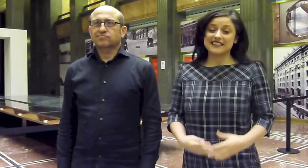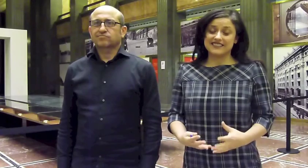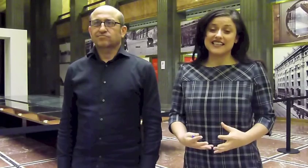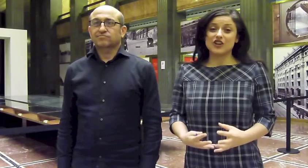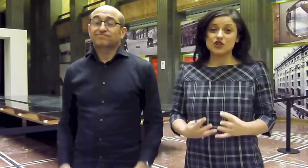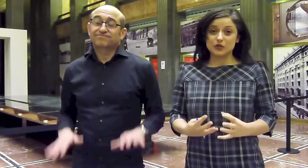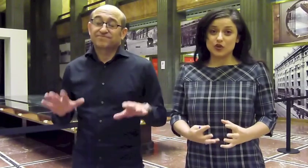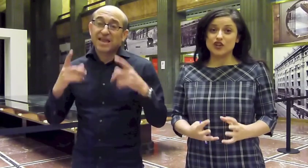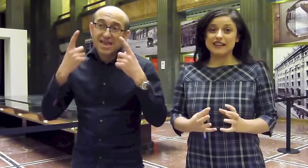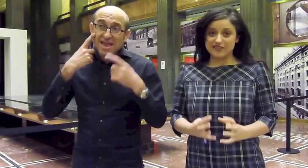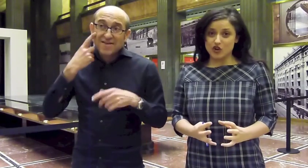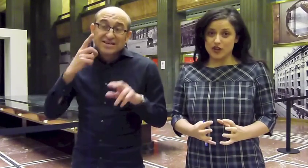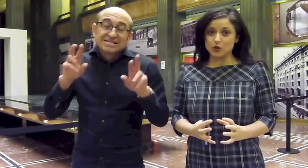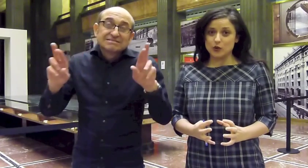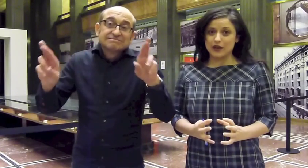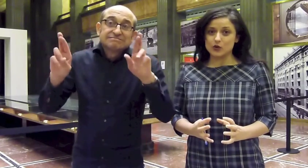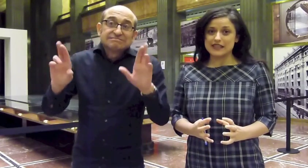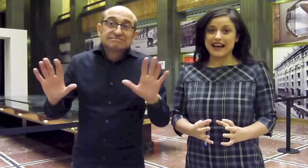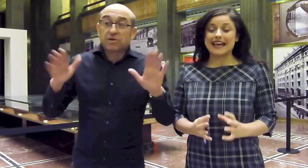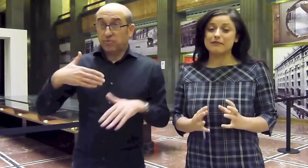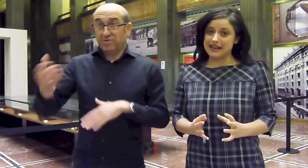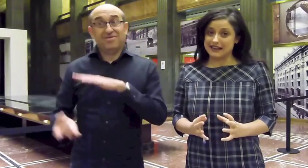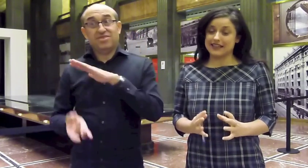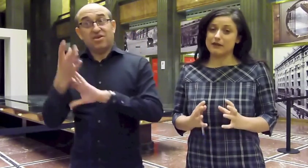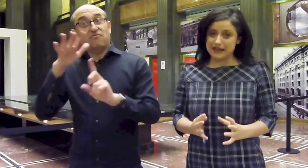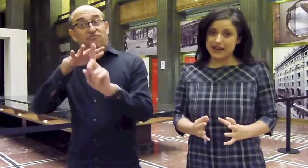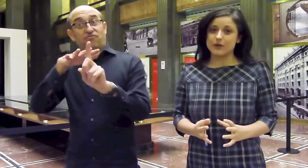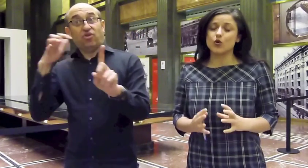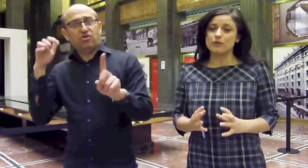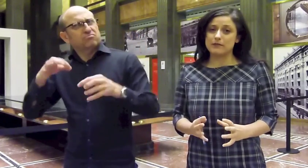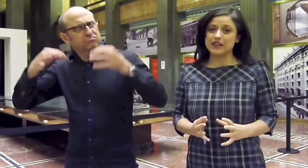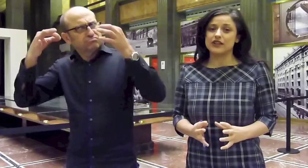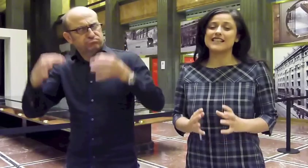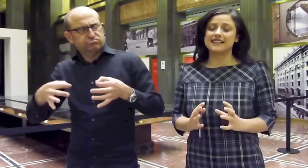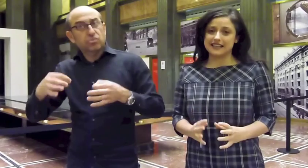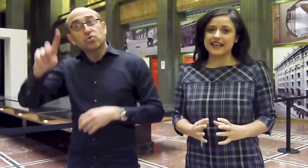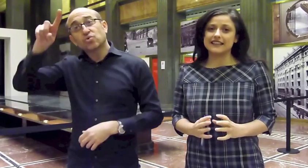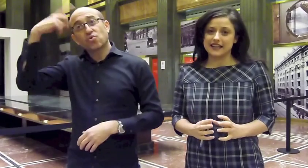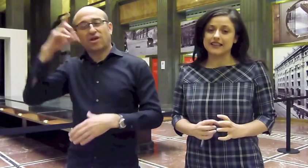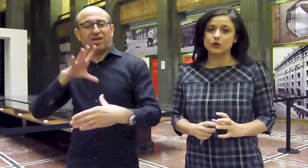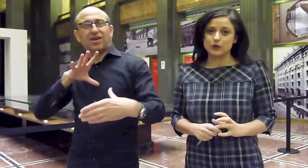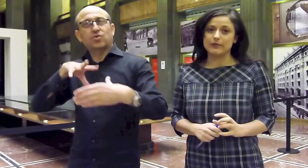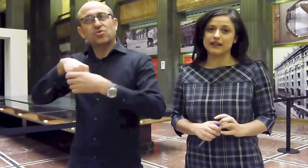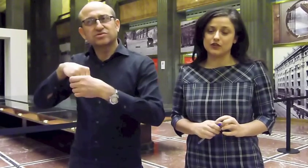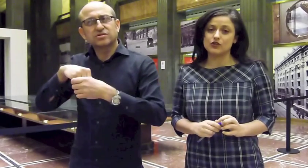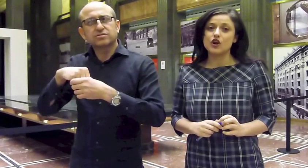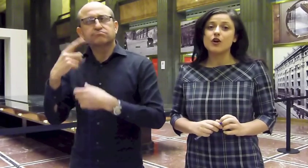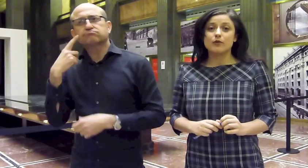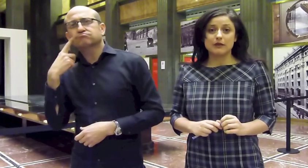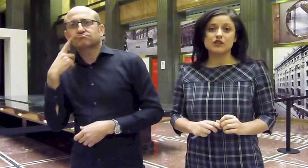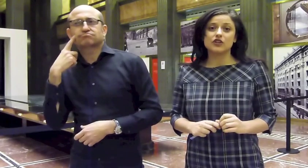Esperemos que a través de la constitución del Foro de Cultura Inclusiva, que va a velar por el cumplimiento de la Estrategia Integral de Cultura para